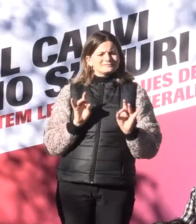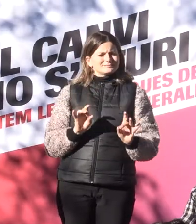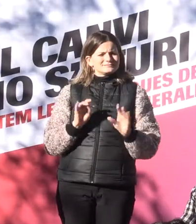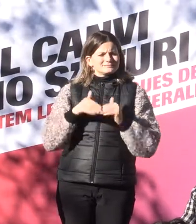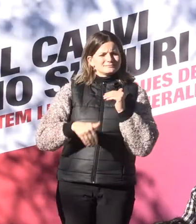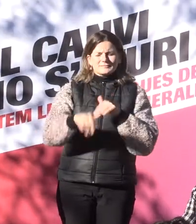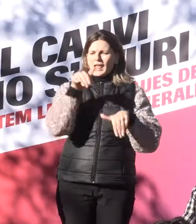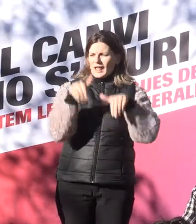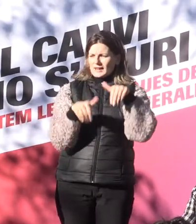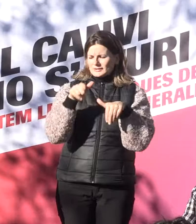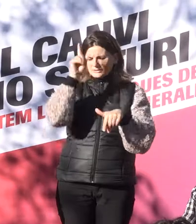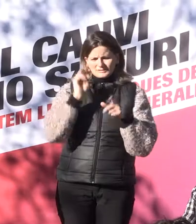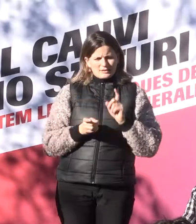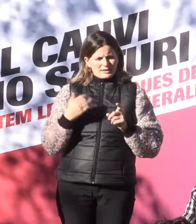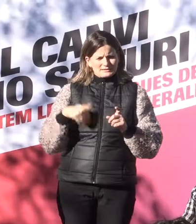elecciones